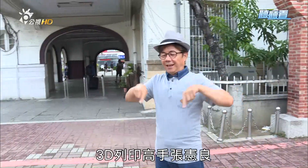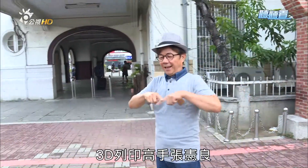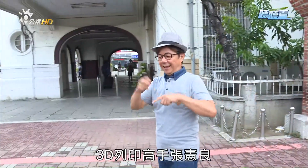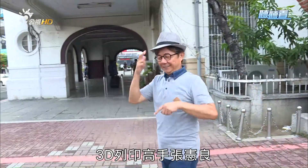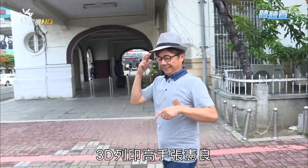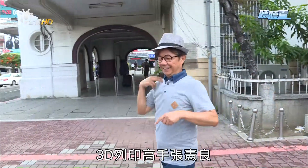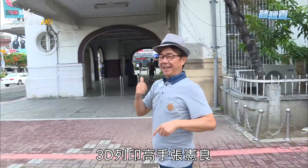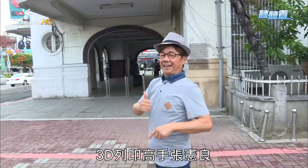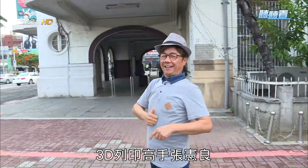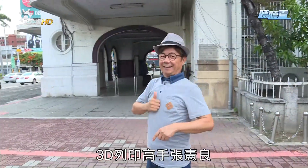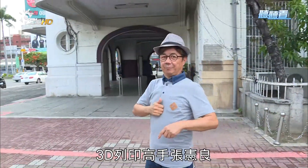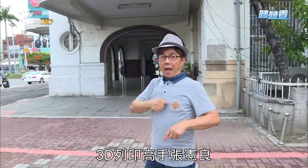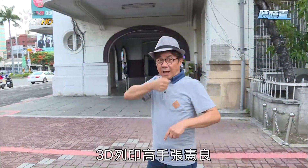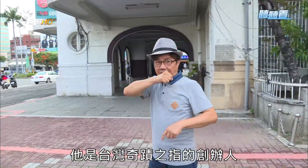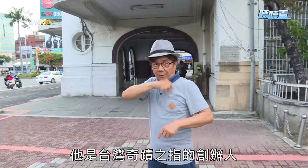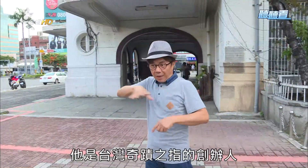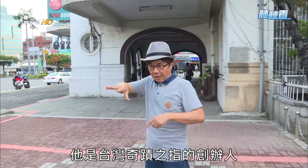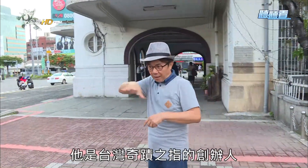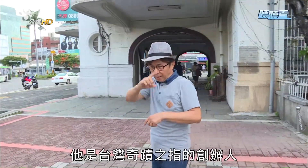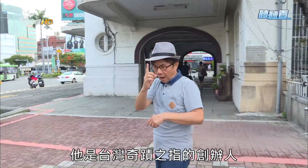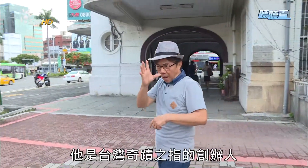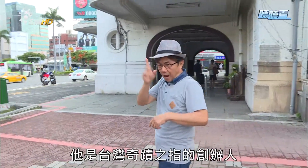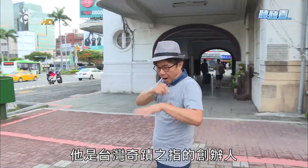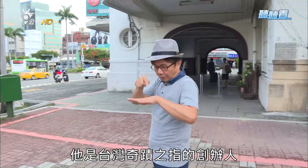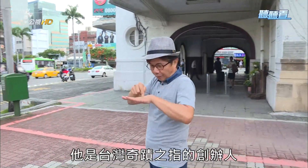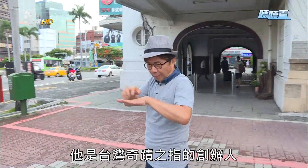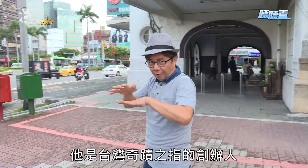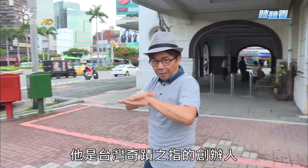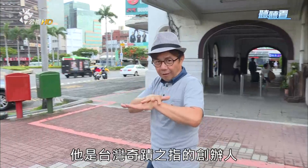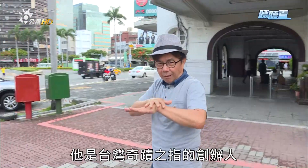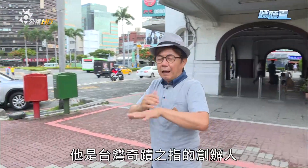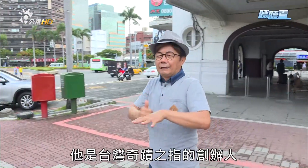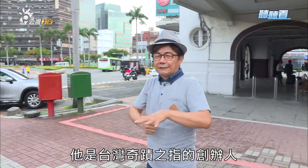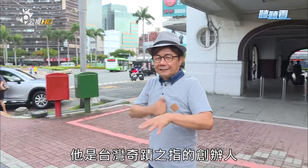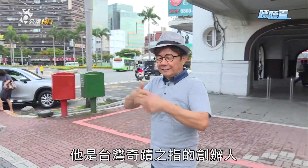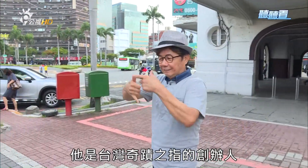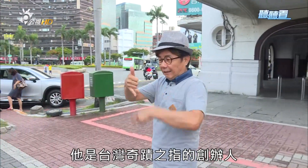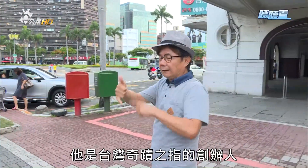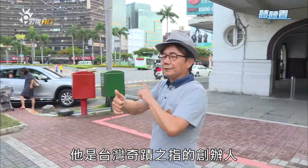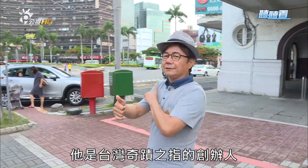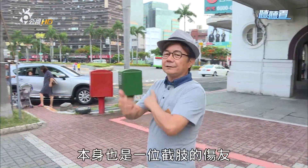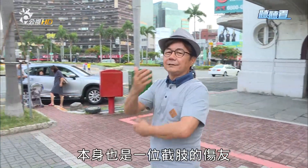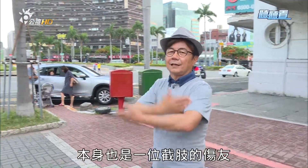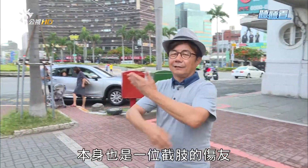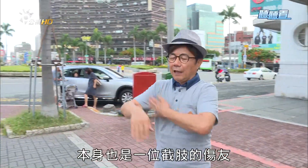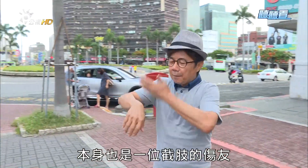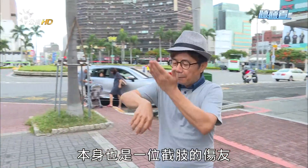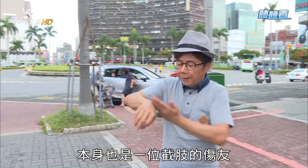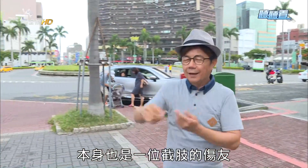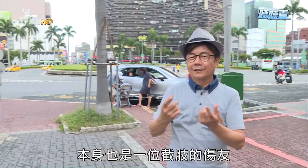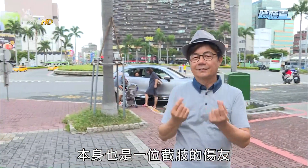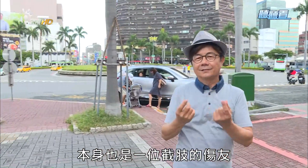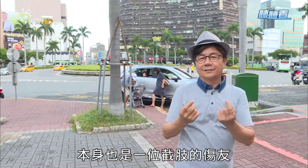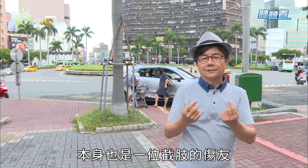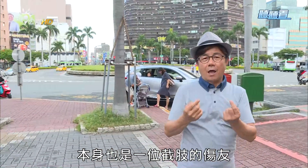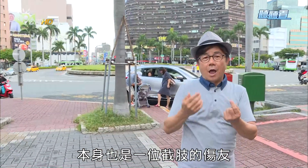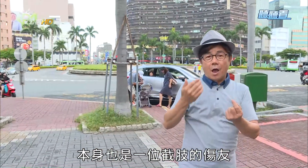宪良。他是台湾奇迹之纸的创办人，本身呢也是一位截肢的伤